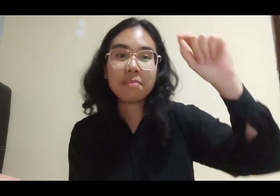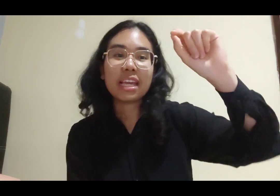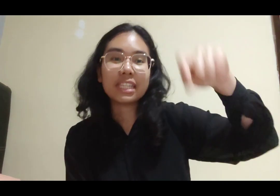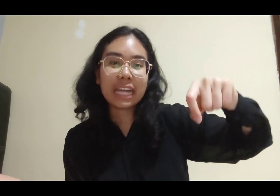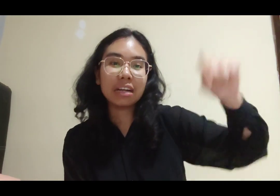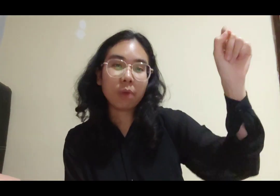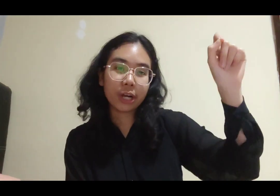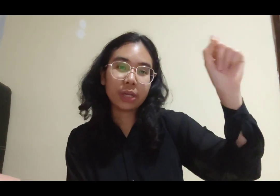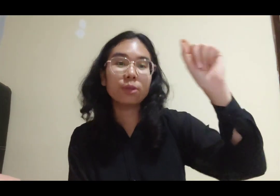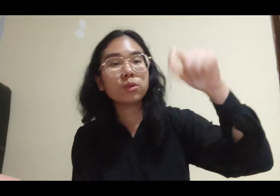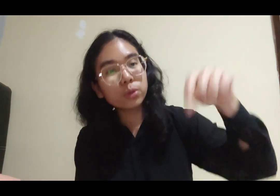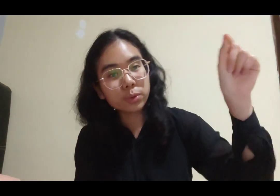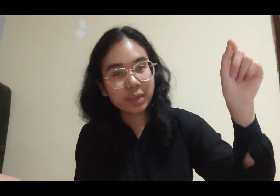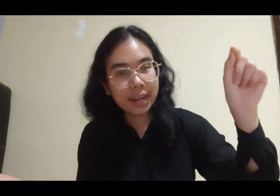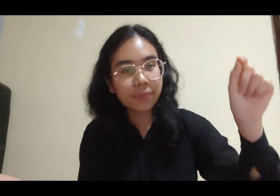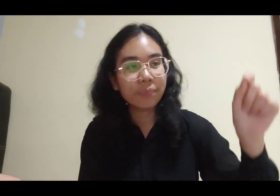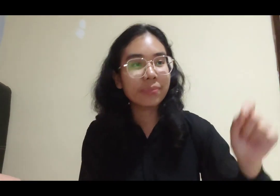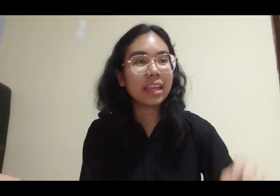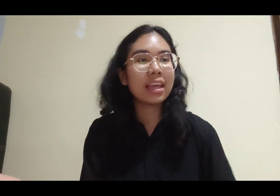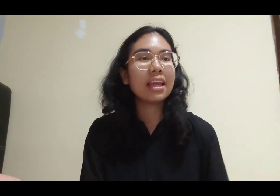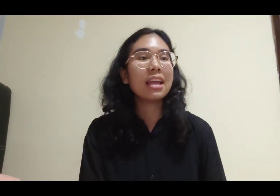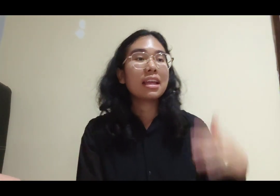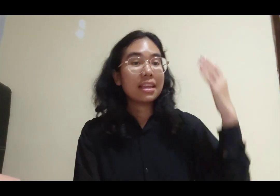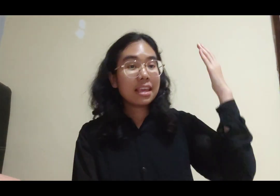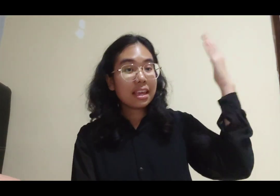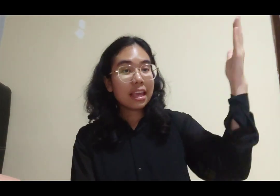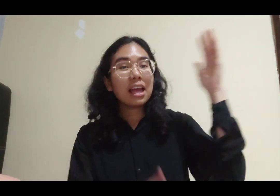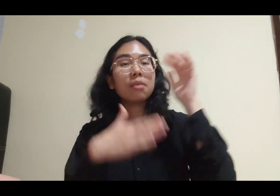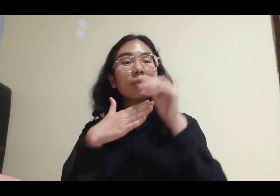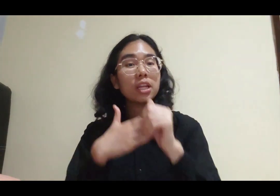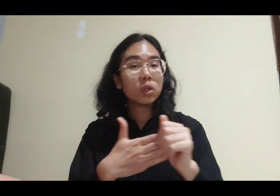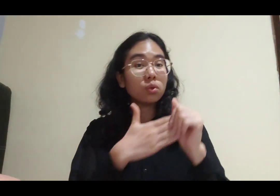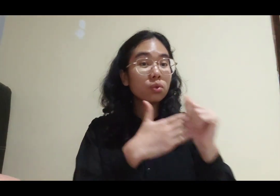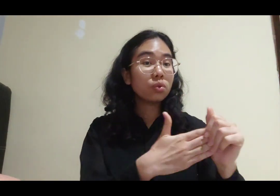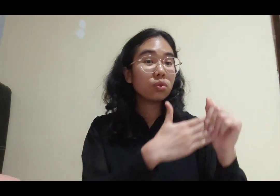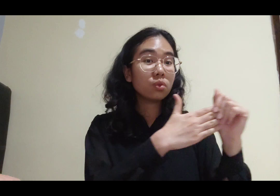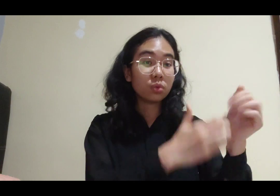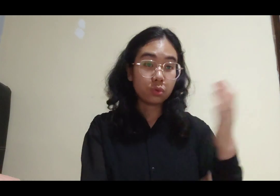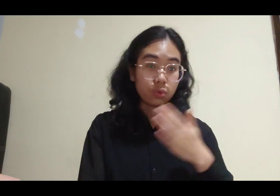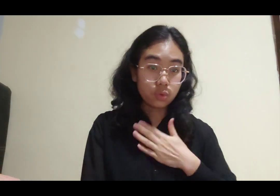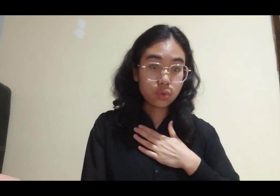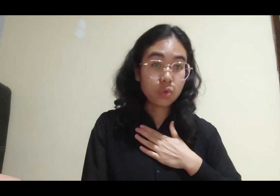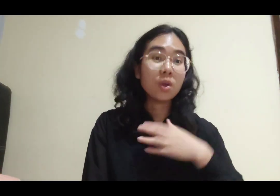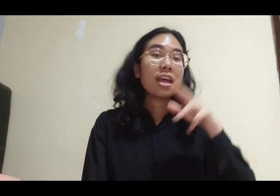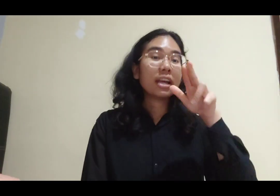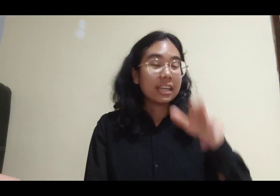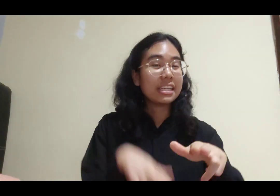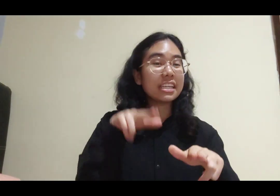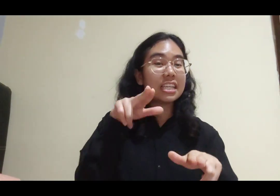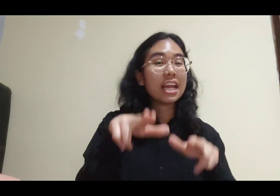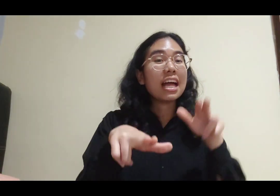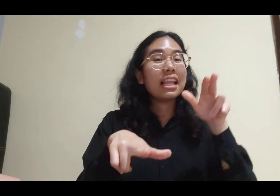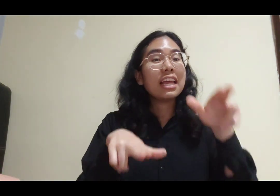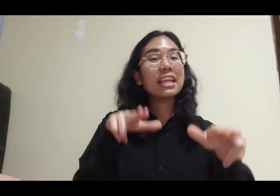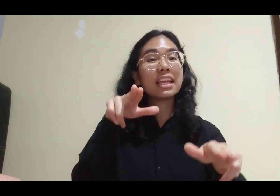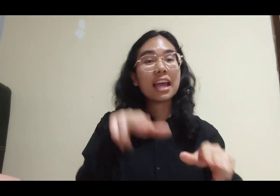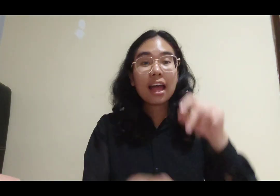bikin check mark gitu. Tuk, benar. Dia menuntunku ke jalan